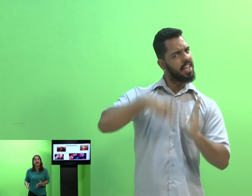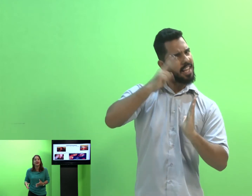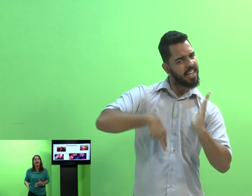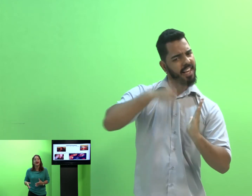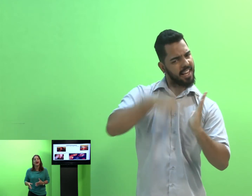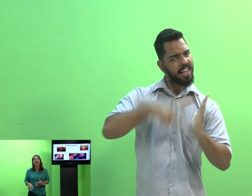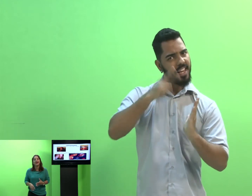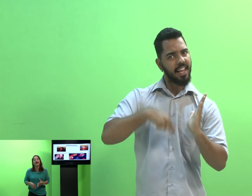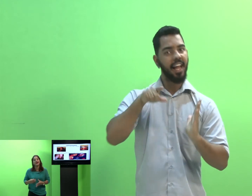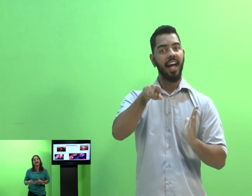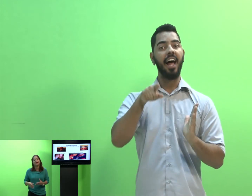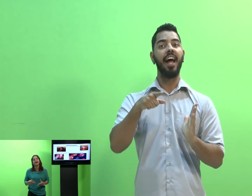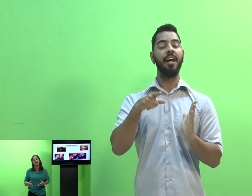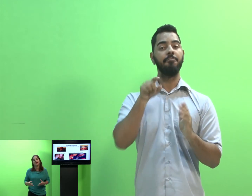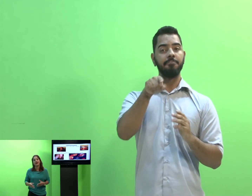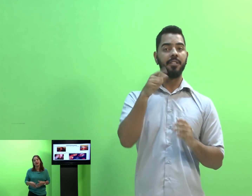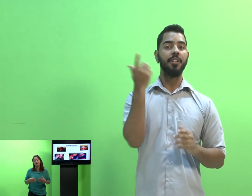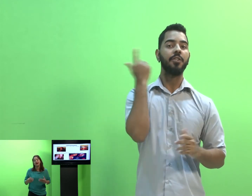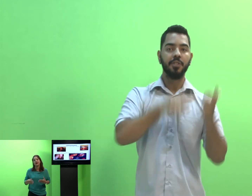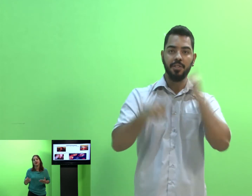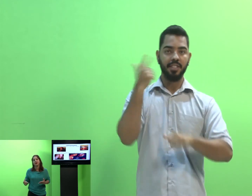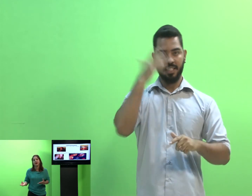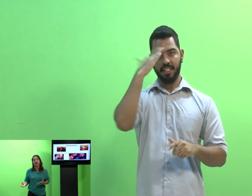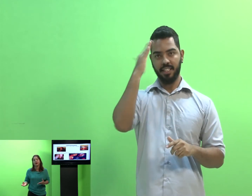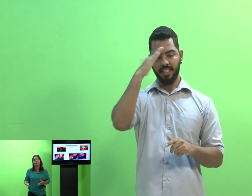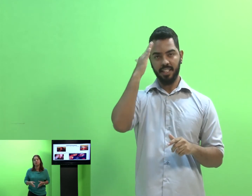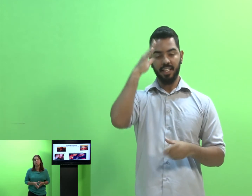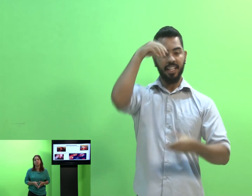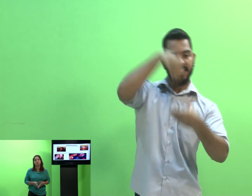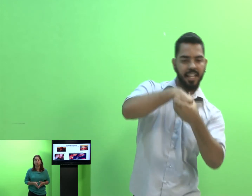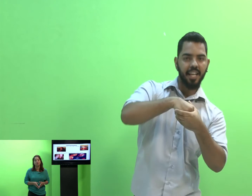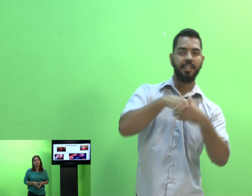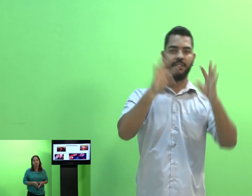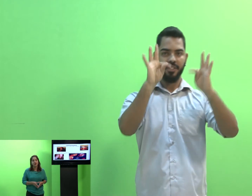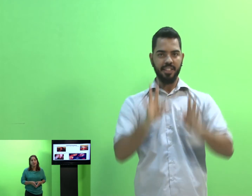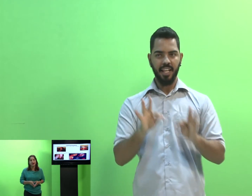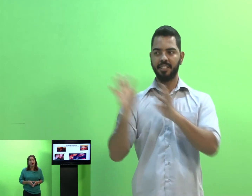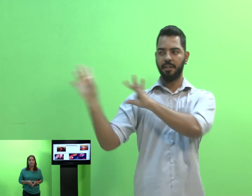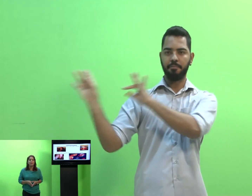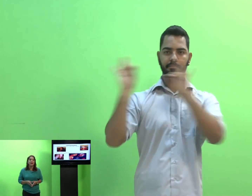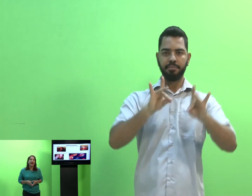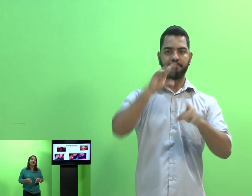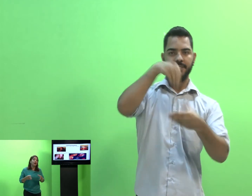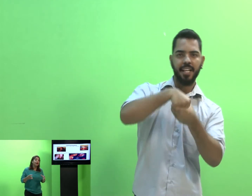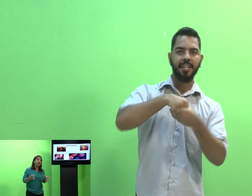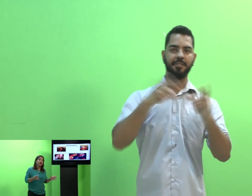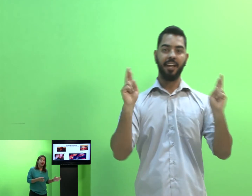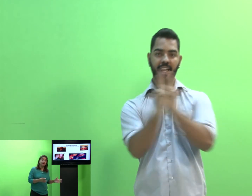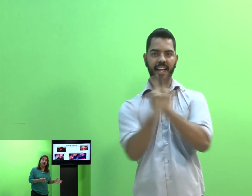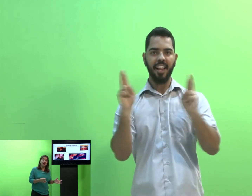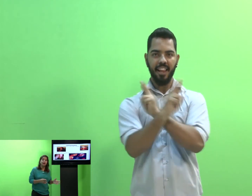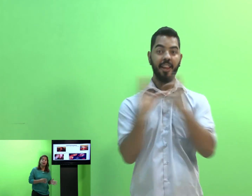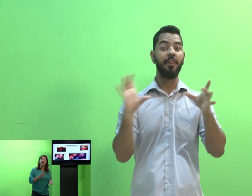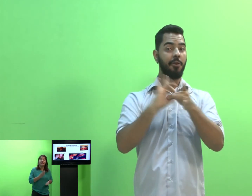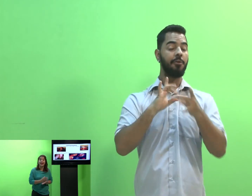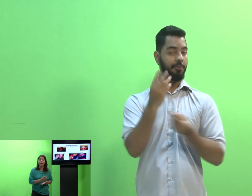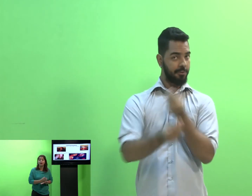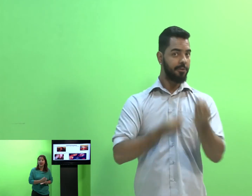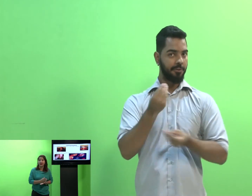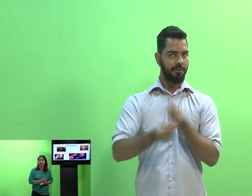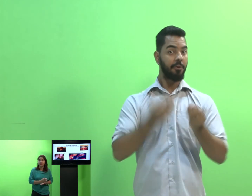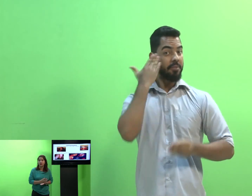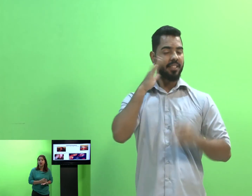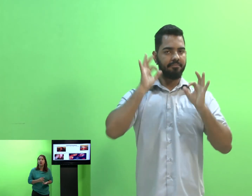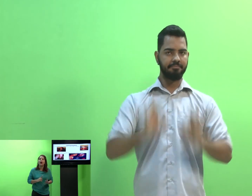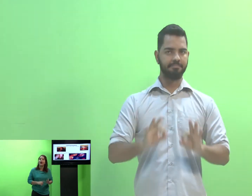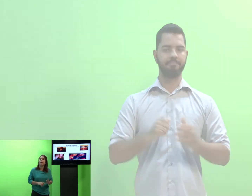possamos entender aí as intertextualidades presentes em todos os textos. Pessoal, agora que nós já estudamos o que é